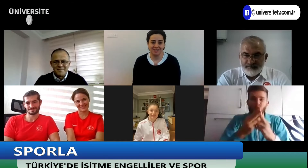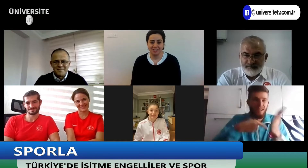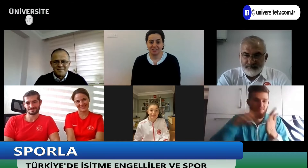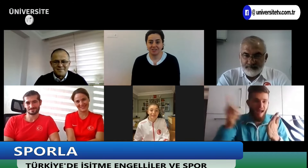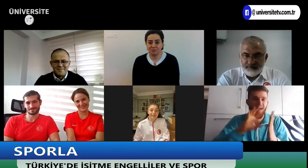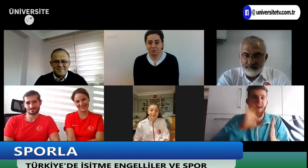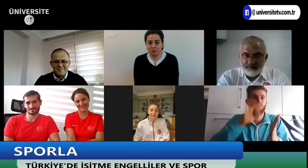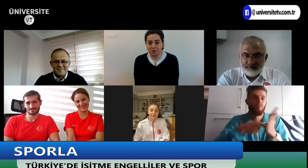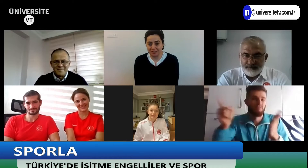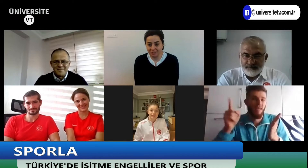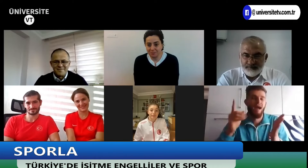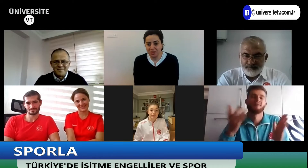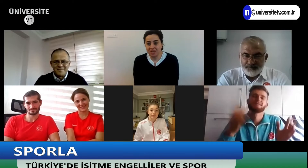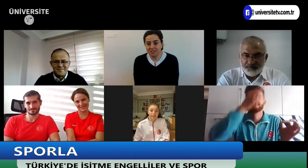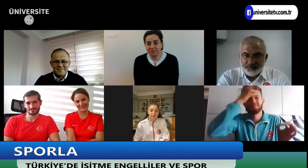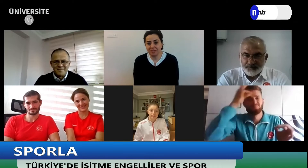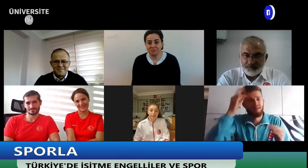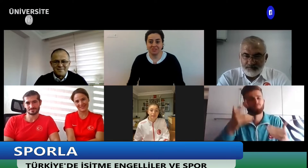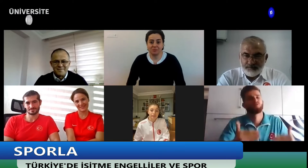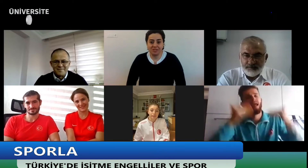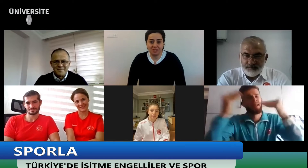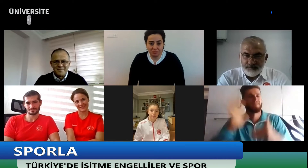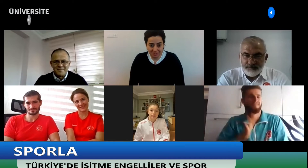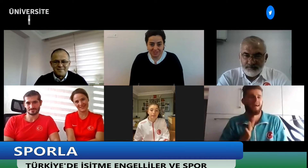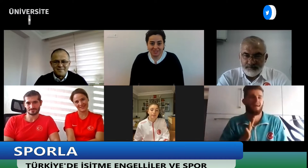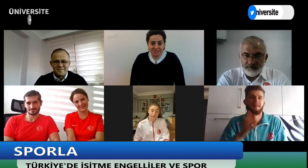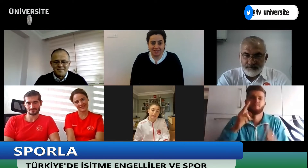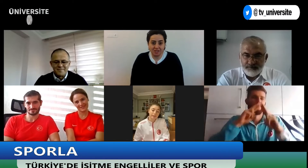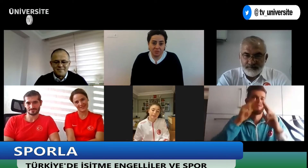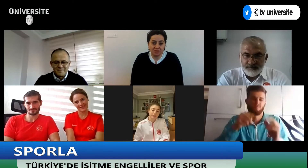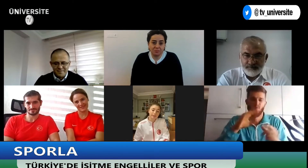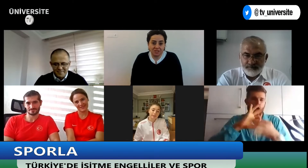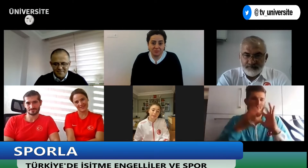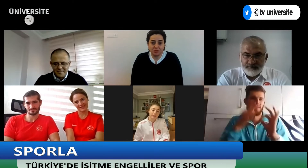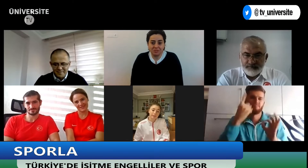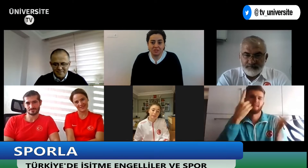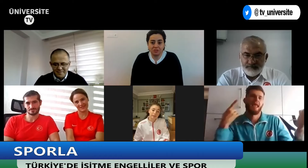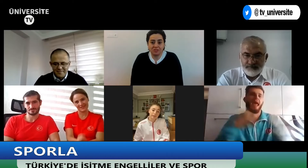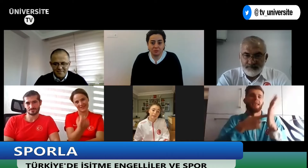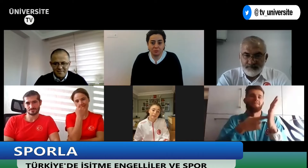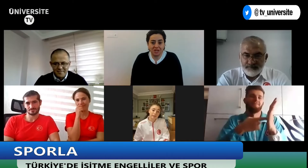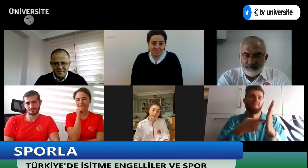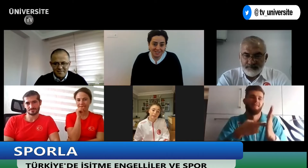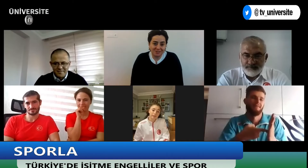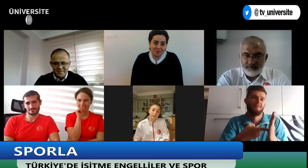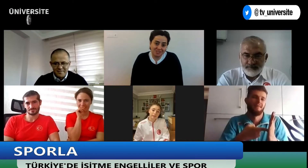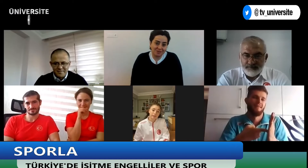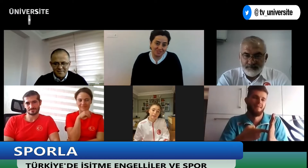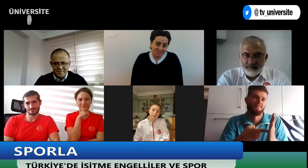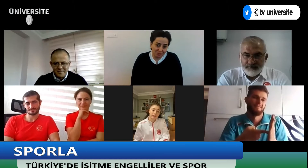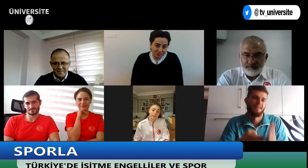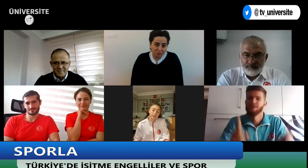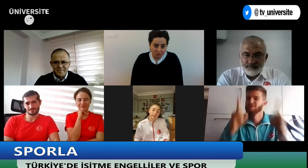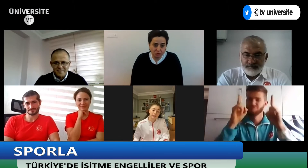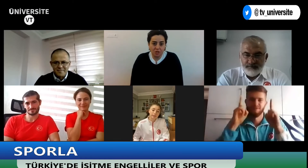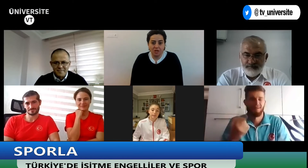artık bunu öğrendim. Hedeflerimiz 2021 ama pandemi döneminden dolayı Hedef Olimpik ertelenecek mi,